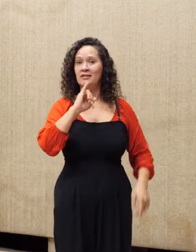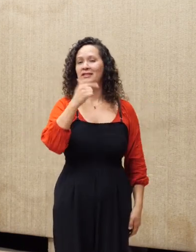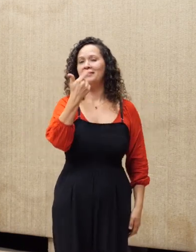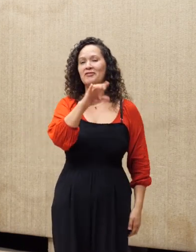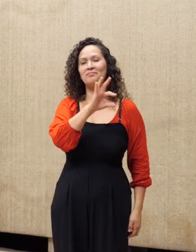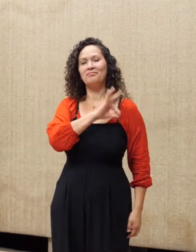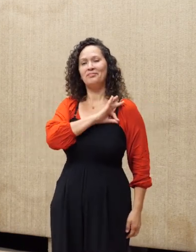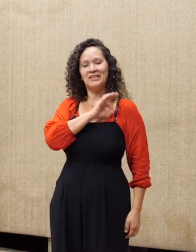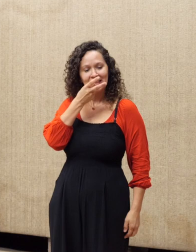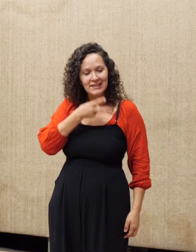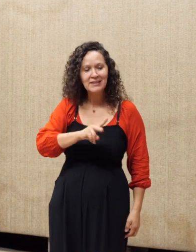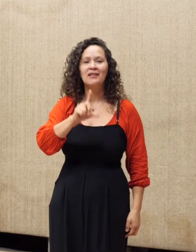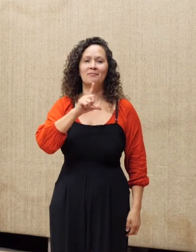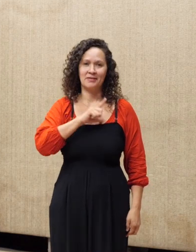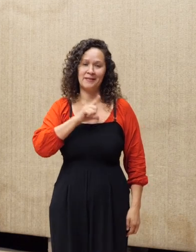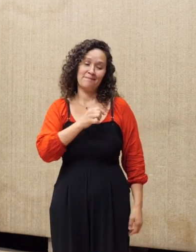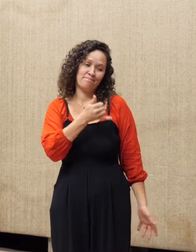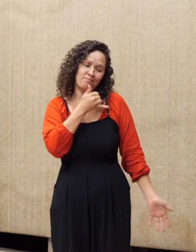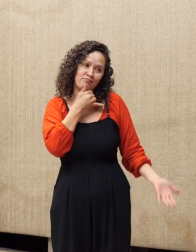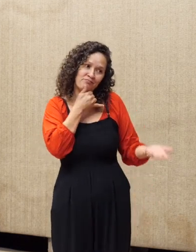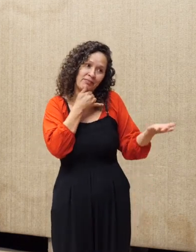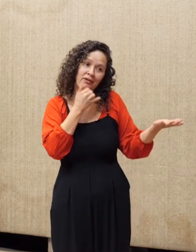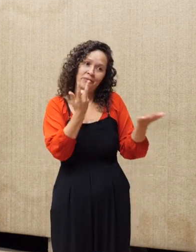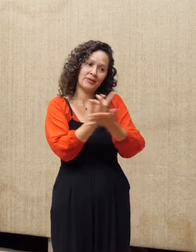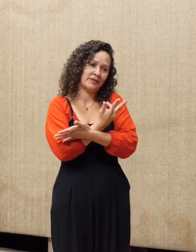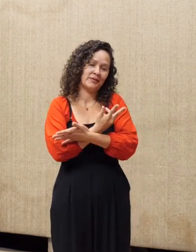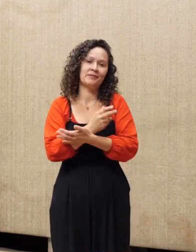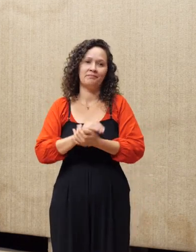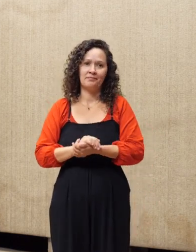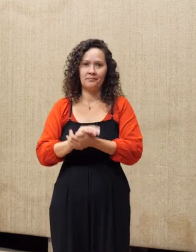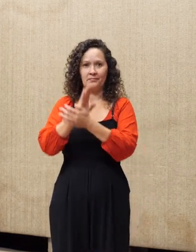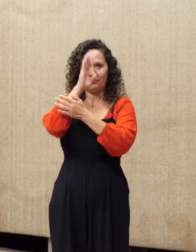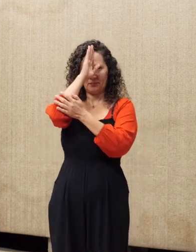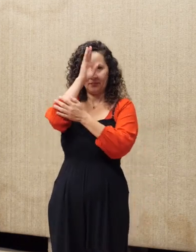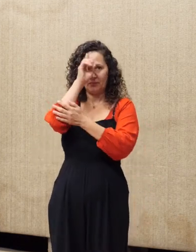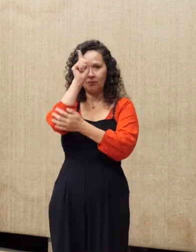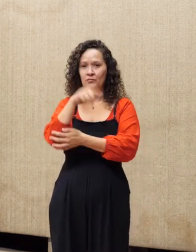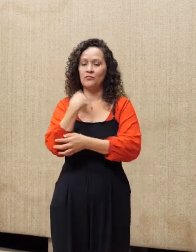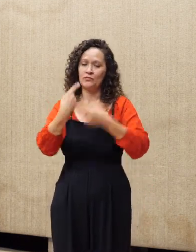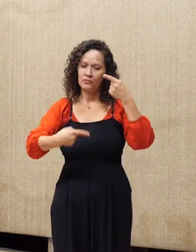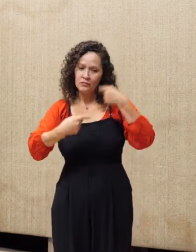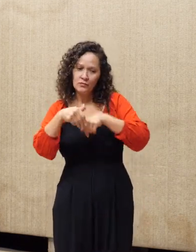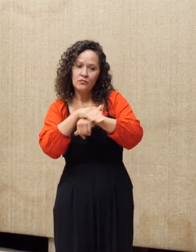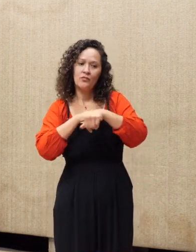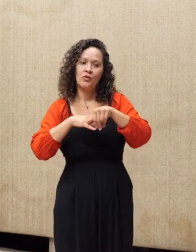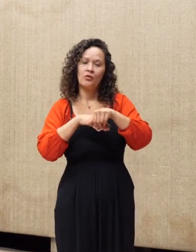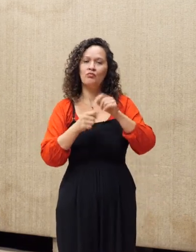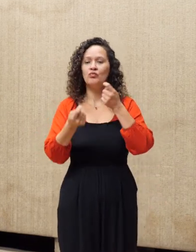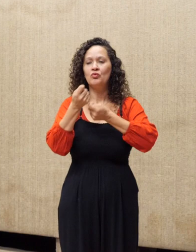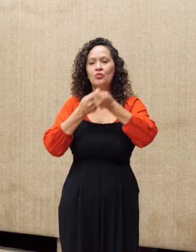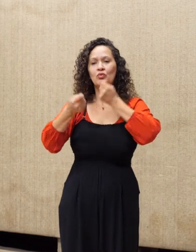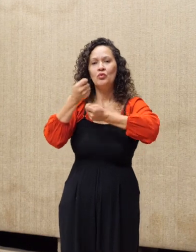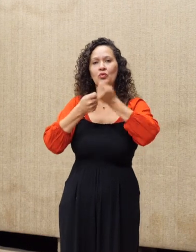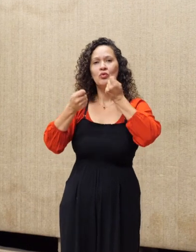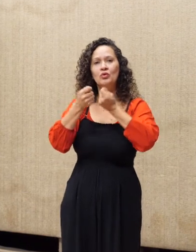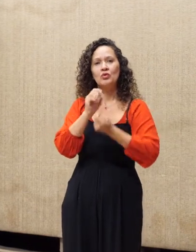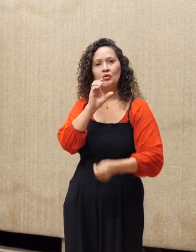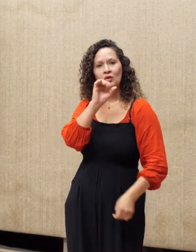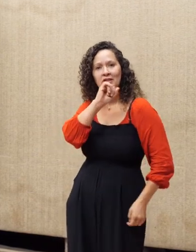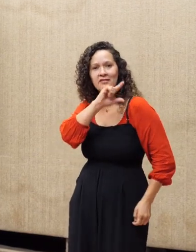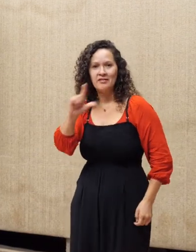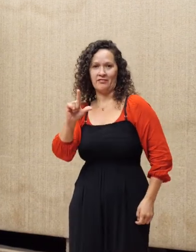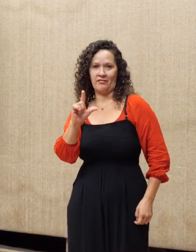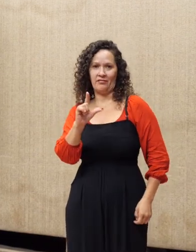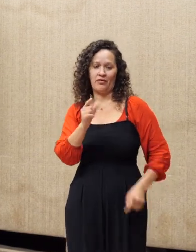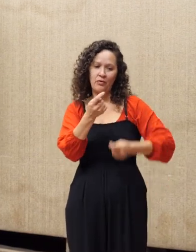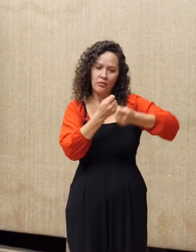de agentes de segurança pública. Infelizmente. Então, é fundamental a gente debater o controle civil, né, e